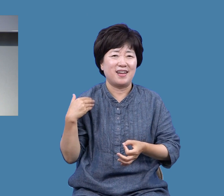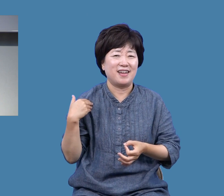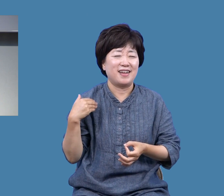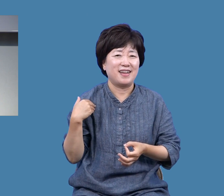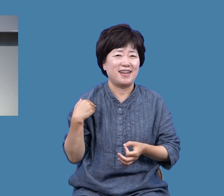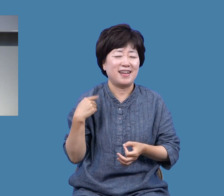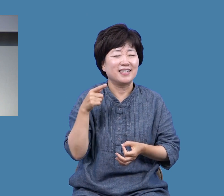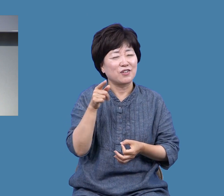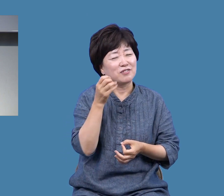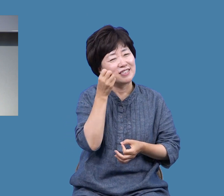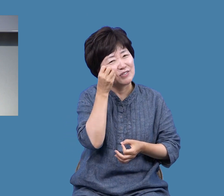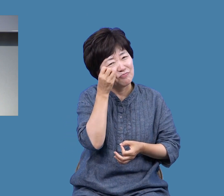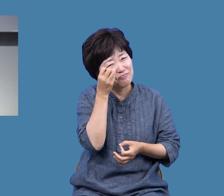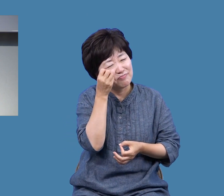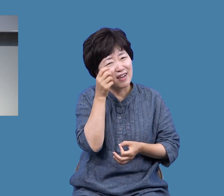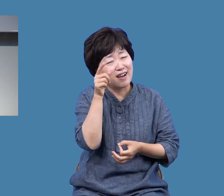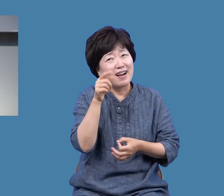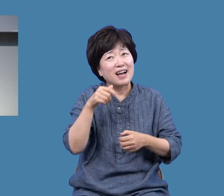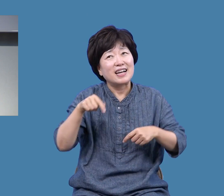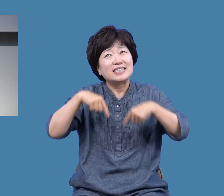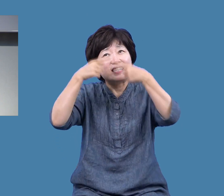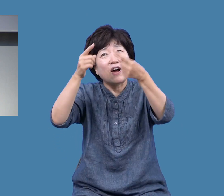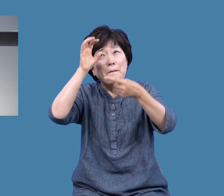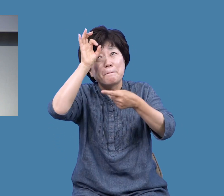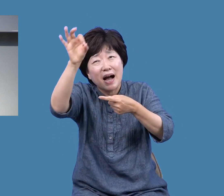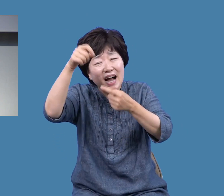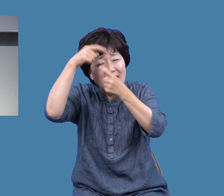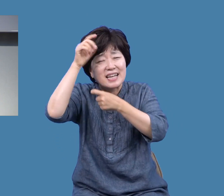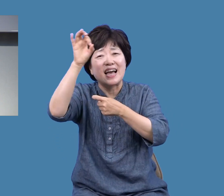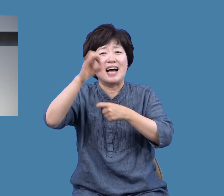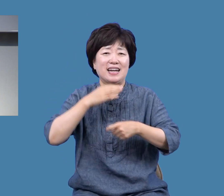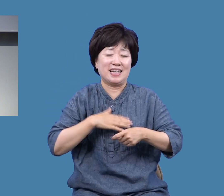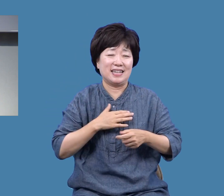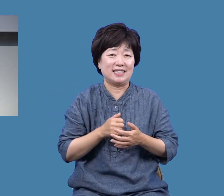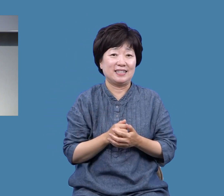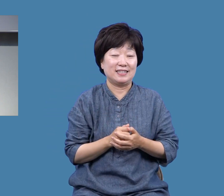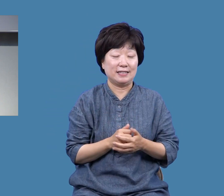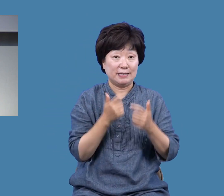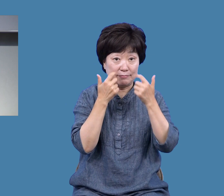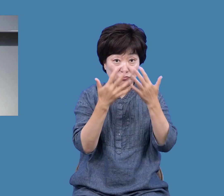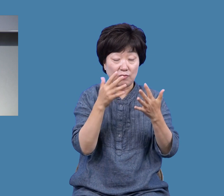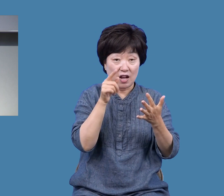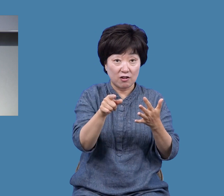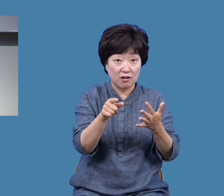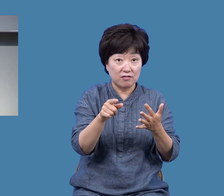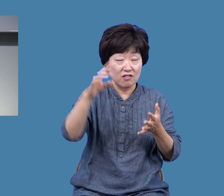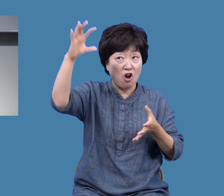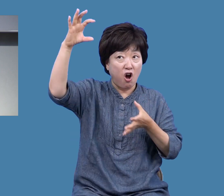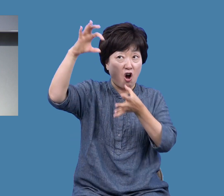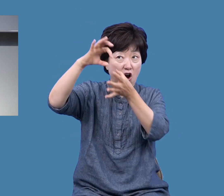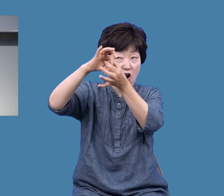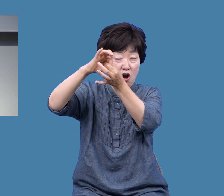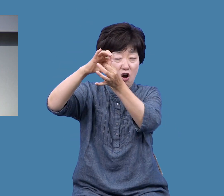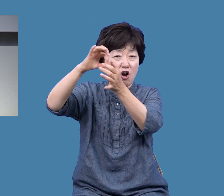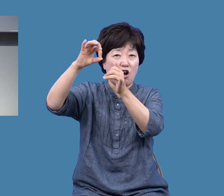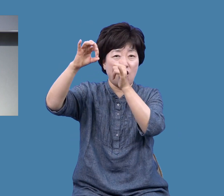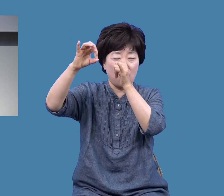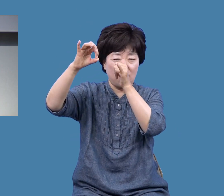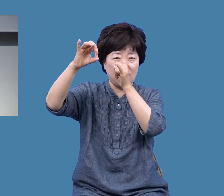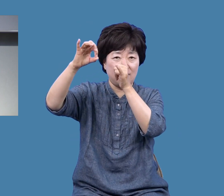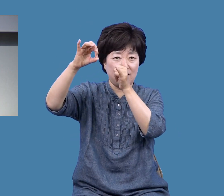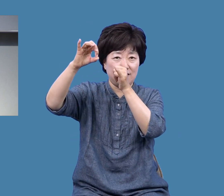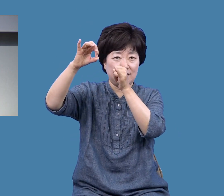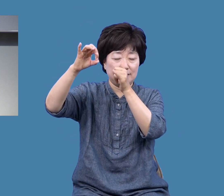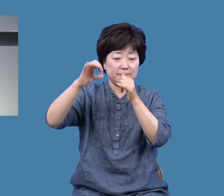이제 신비에 속한 영역이라서 가봐야 알 것 같아. 가봐야. 그런데 분명한 건 뭐냐 하면 연결이 돼 있다는 거야.